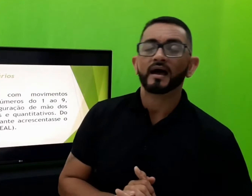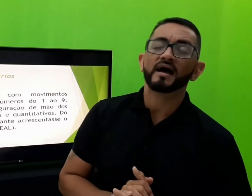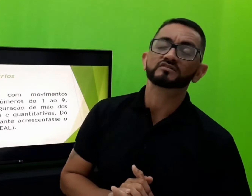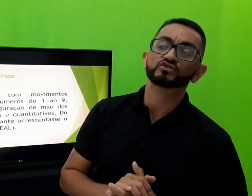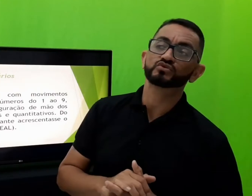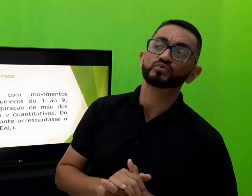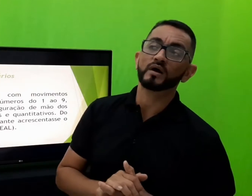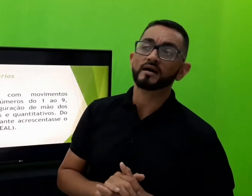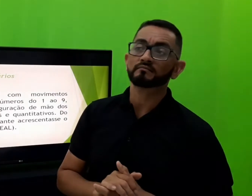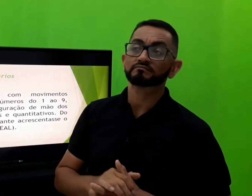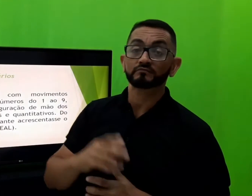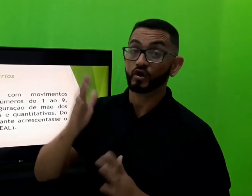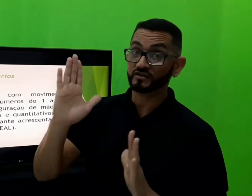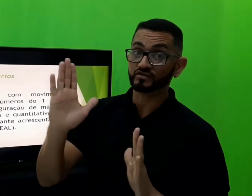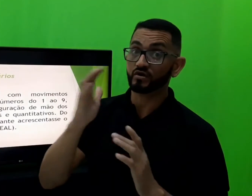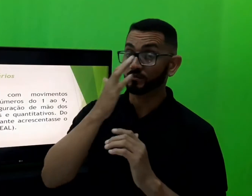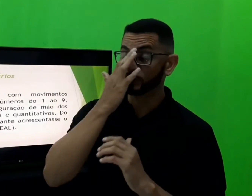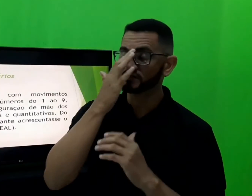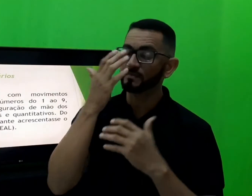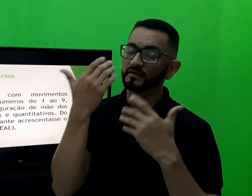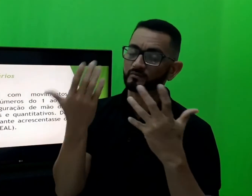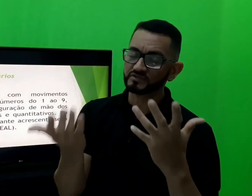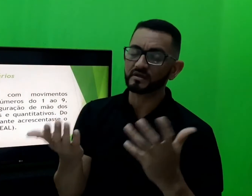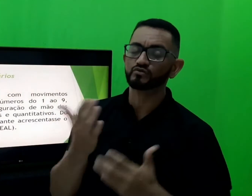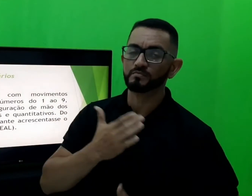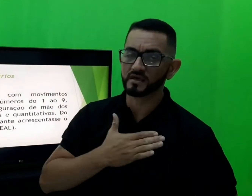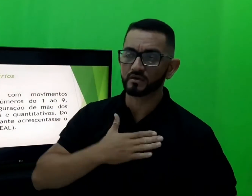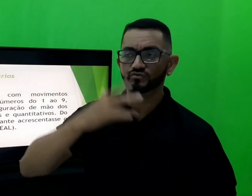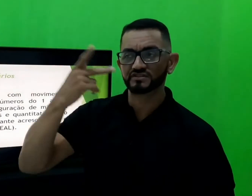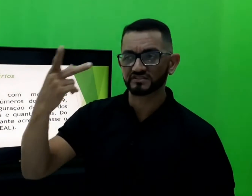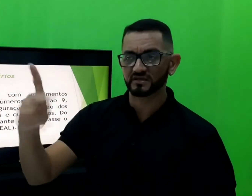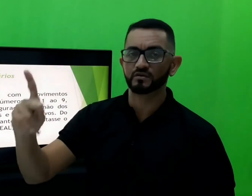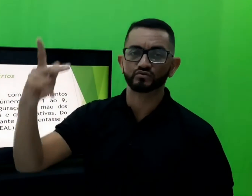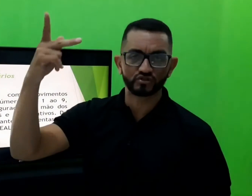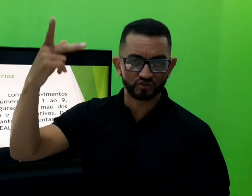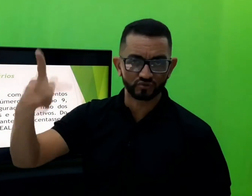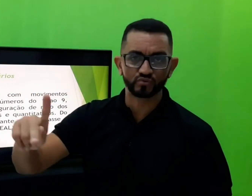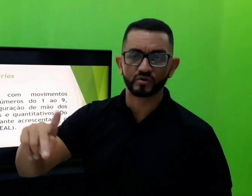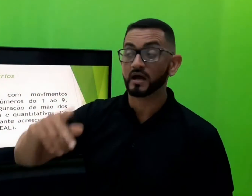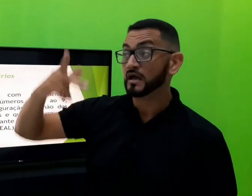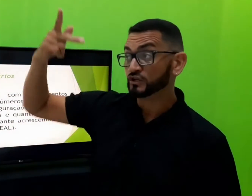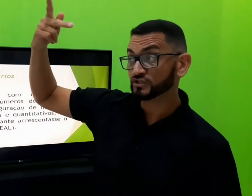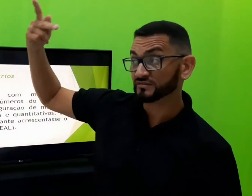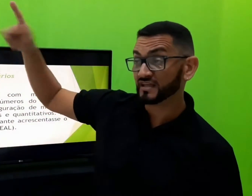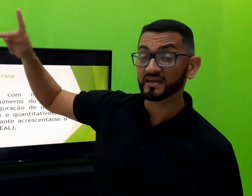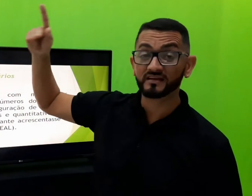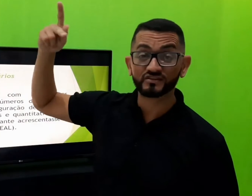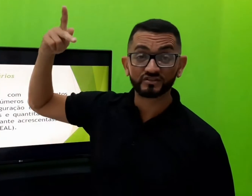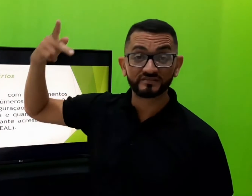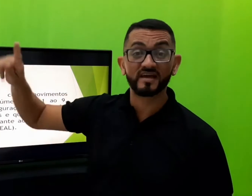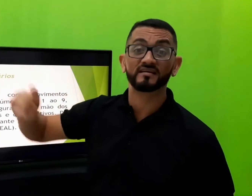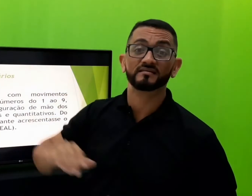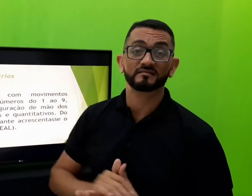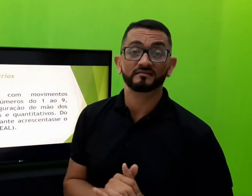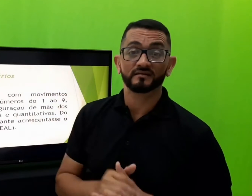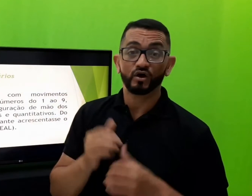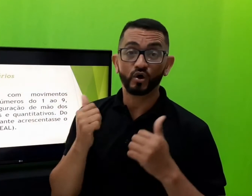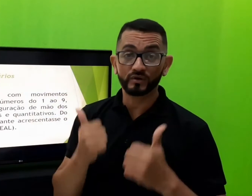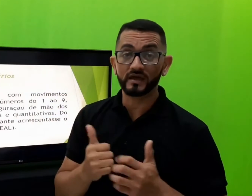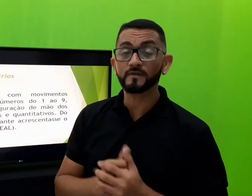A sua, olha só, como nós já aprendemos o sinal de meu, de seu, de sua, de dele, de dela.